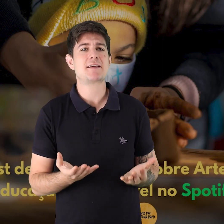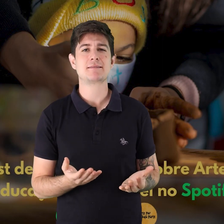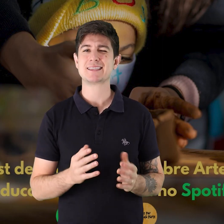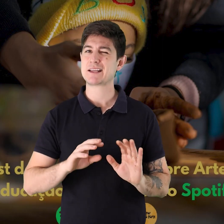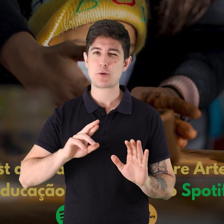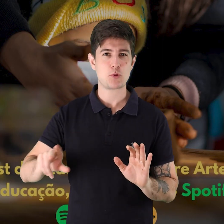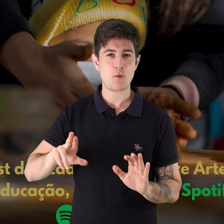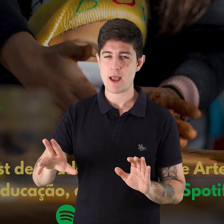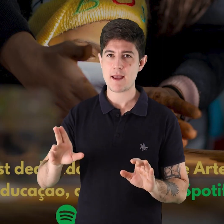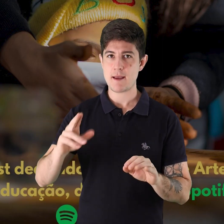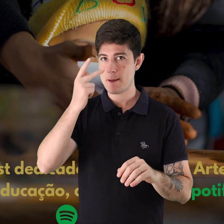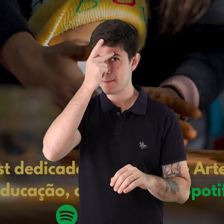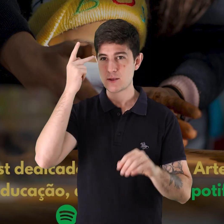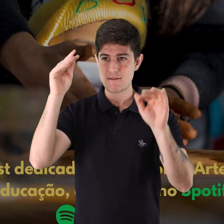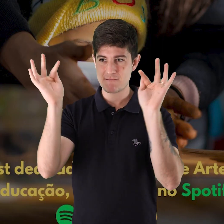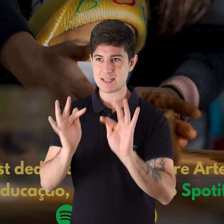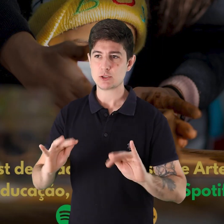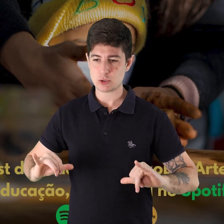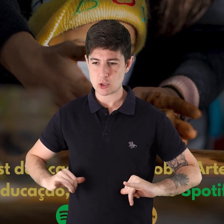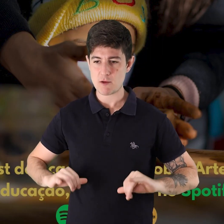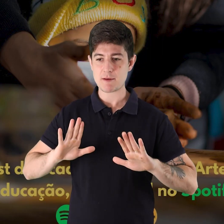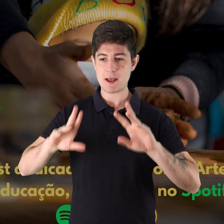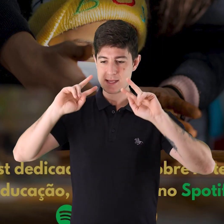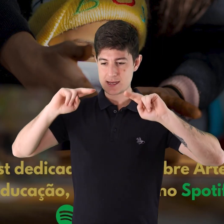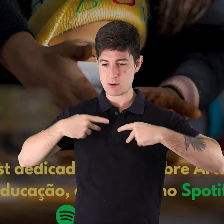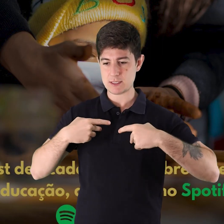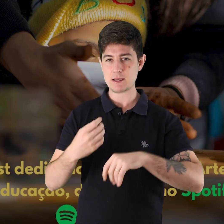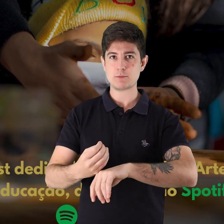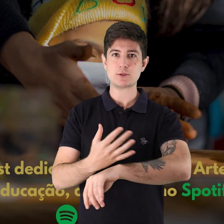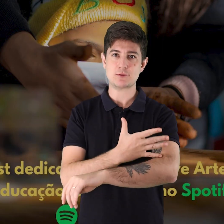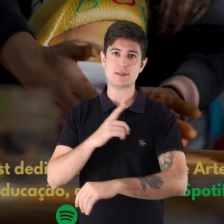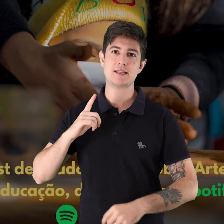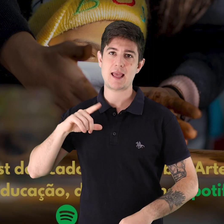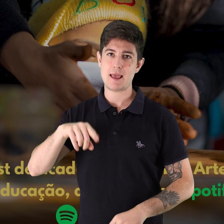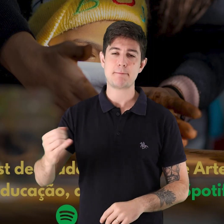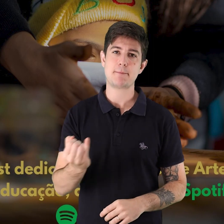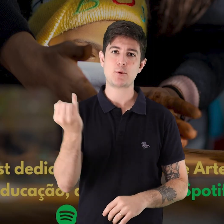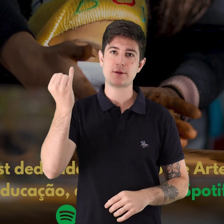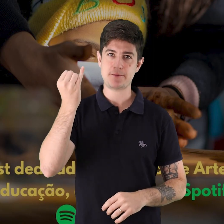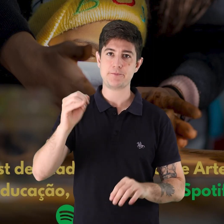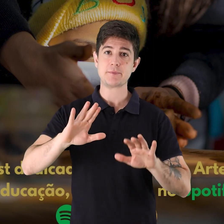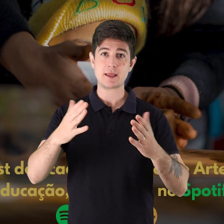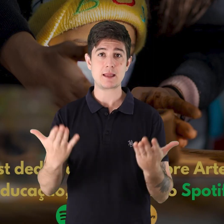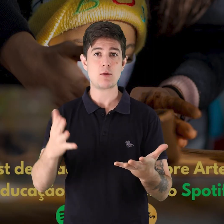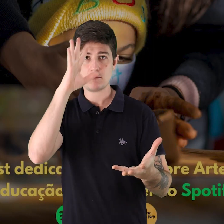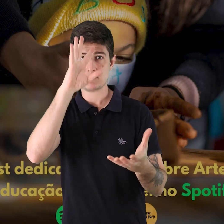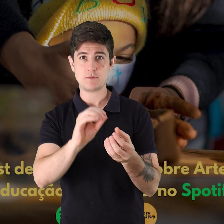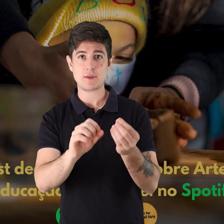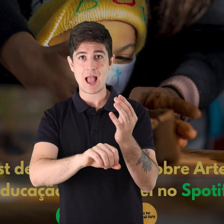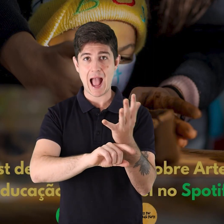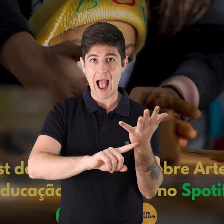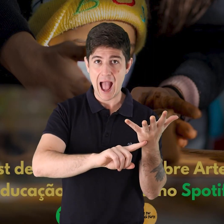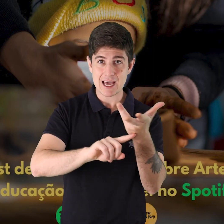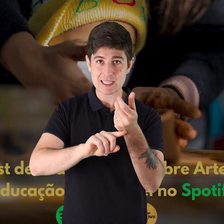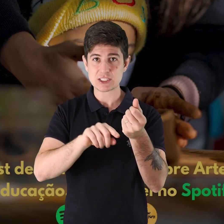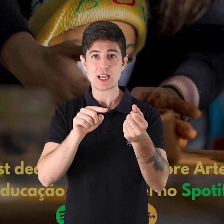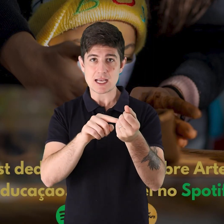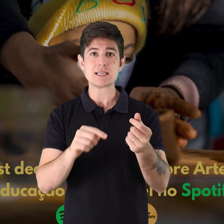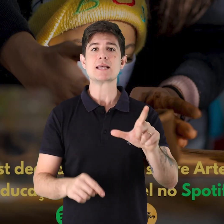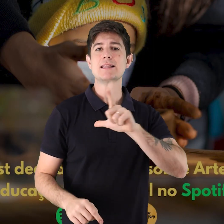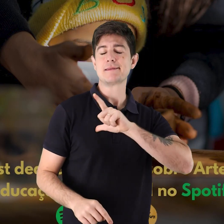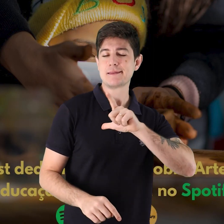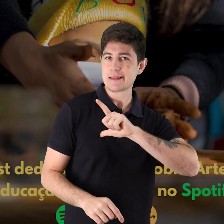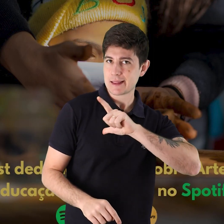que elas sabem reconhecer as suas emoções, isso é muito importante. Então a arte, né, voltando um pouquinho no que você perguntou, a